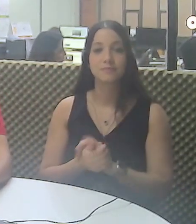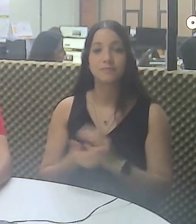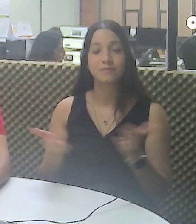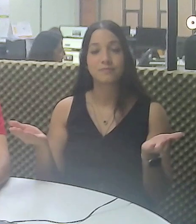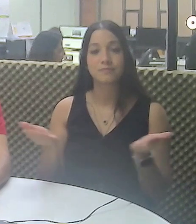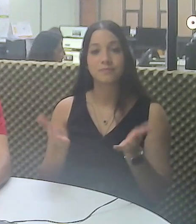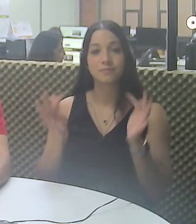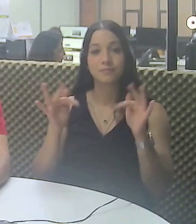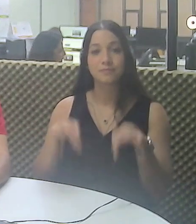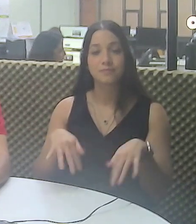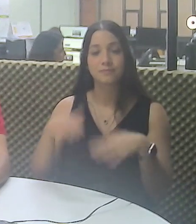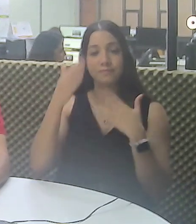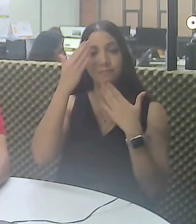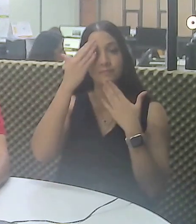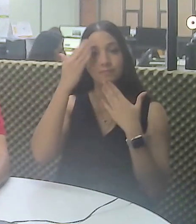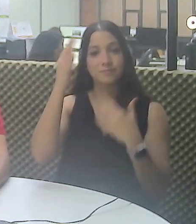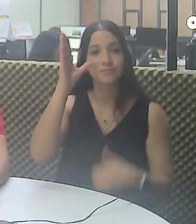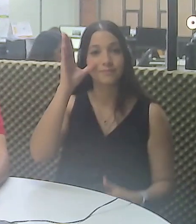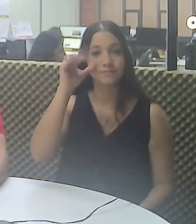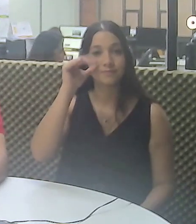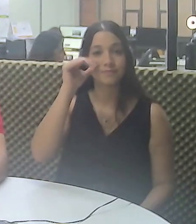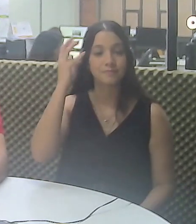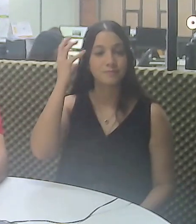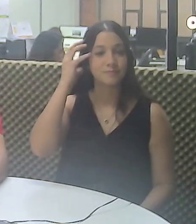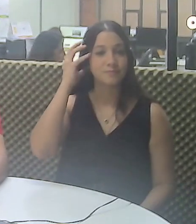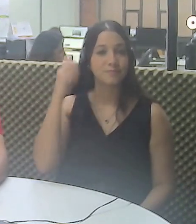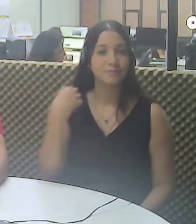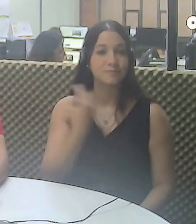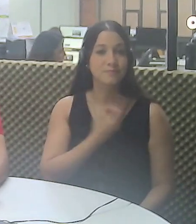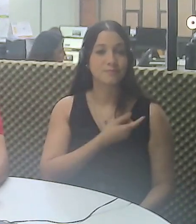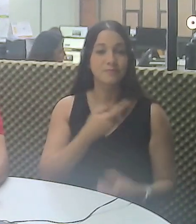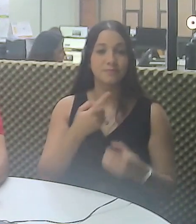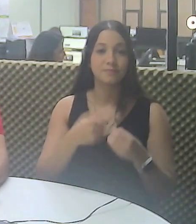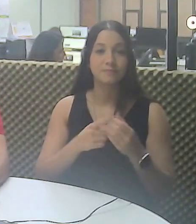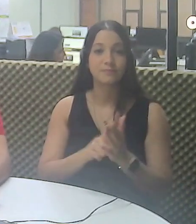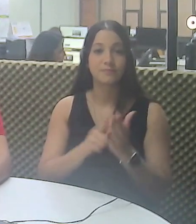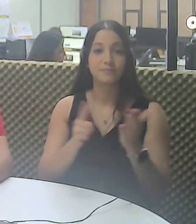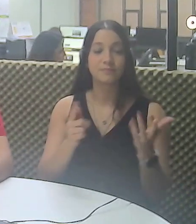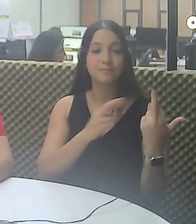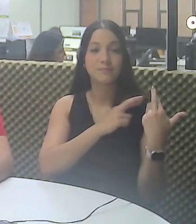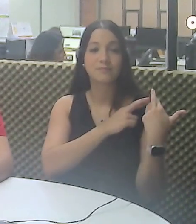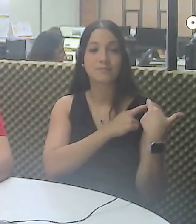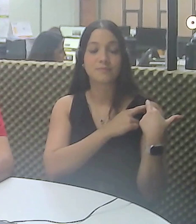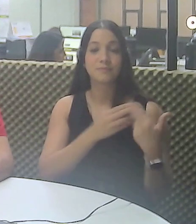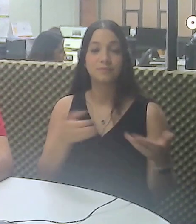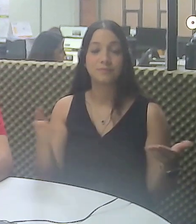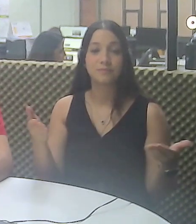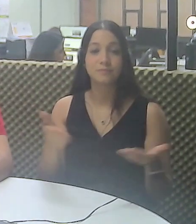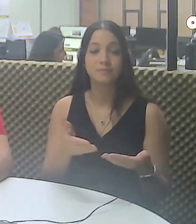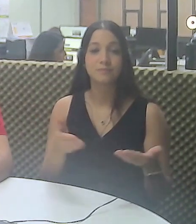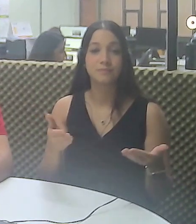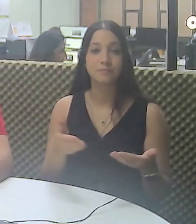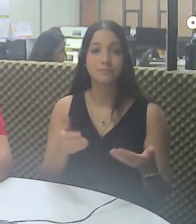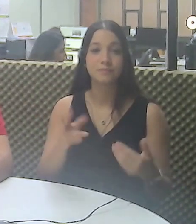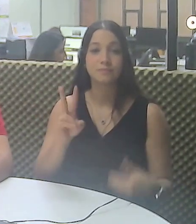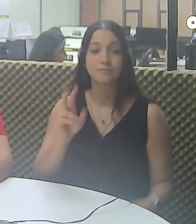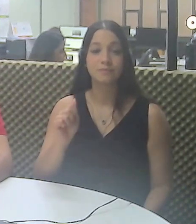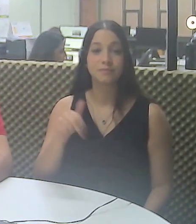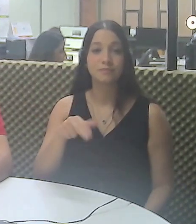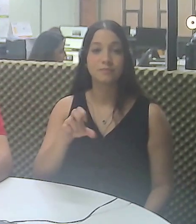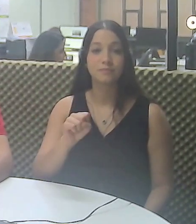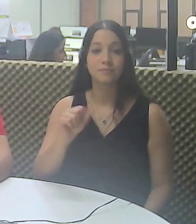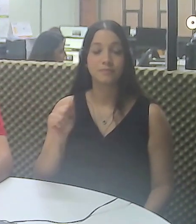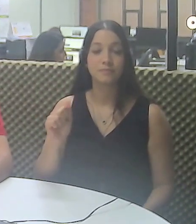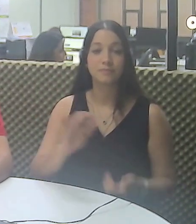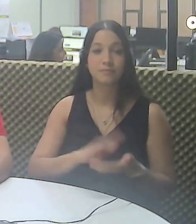E a edição de hoje fica por aqui. Obrigado pela sua audiência, Rádio Nossa Cidade. Jornalista responsável pela edição, Vanessa